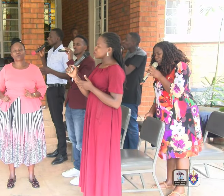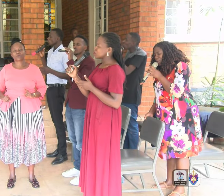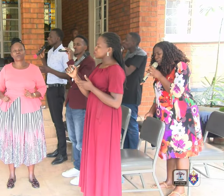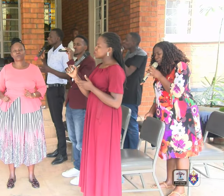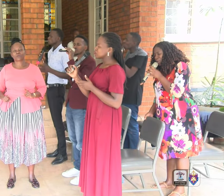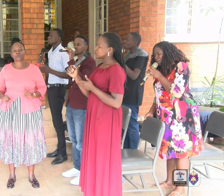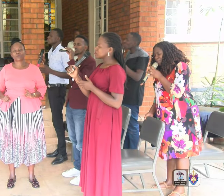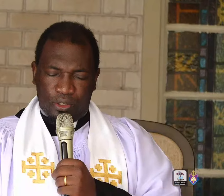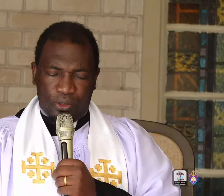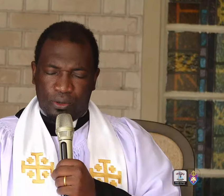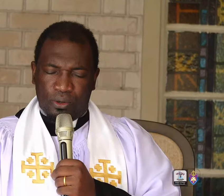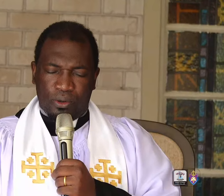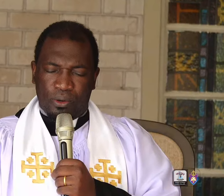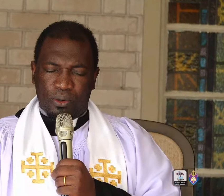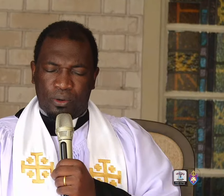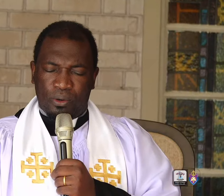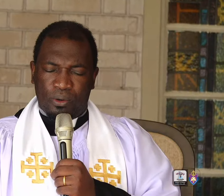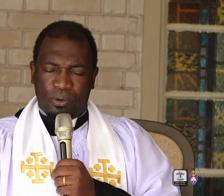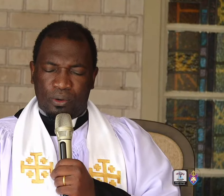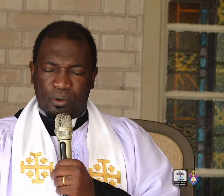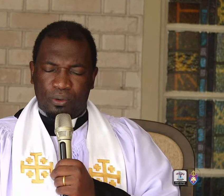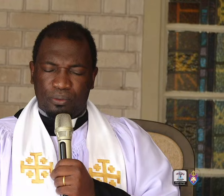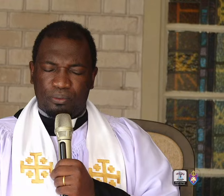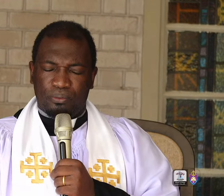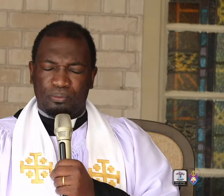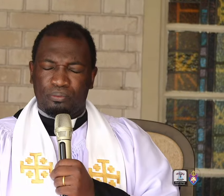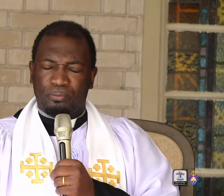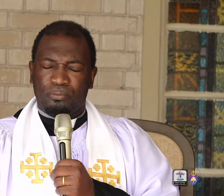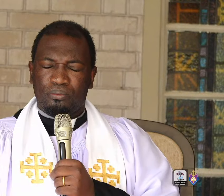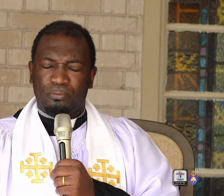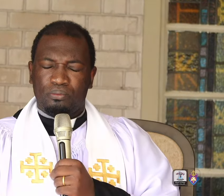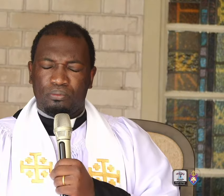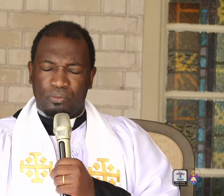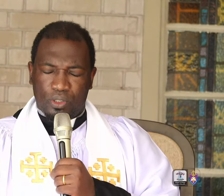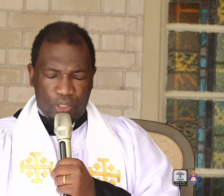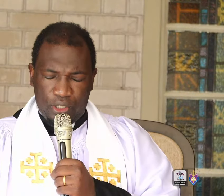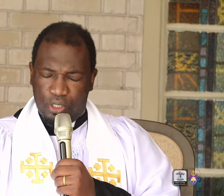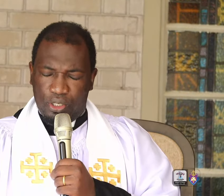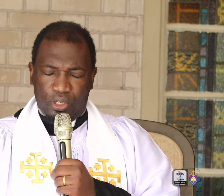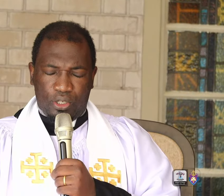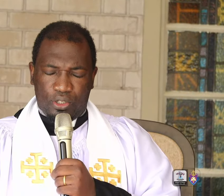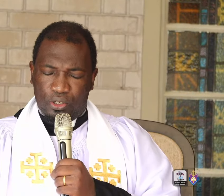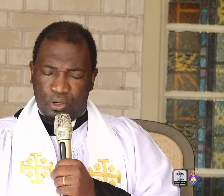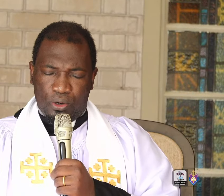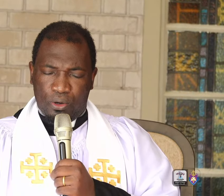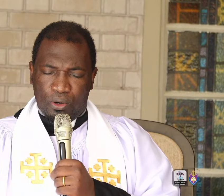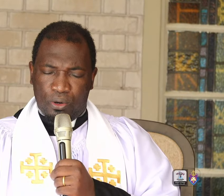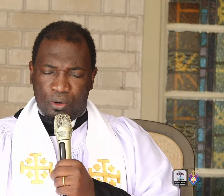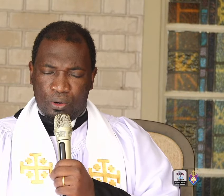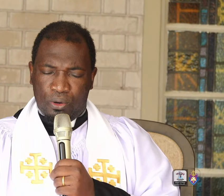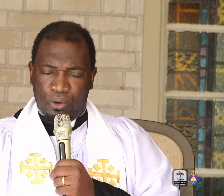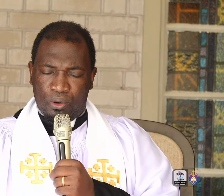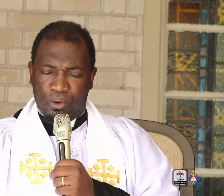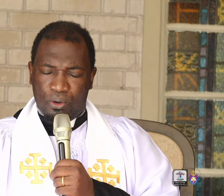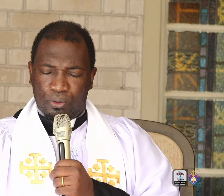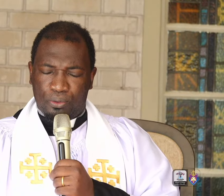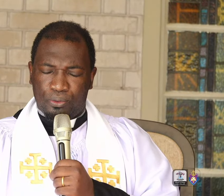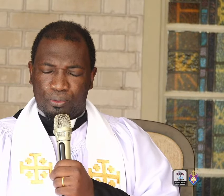Lord. And He is Lord. He is Lord. He is